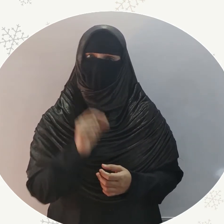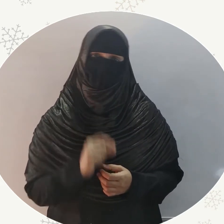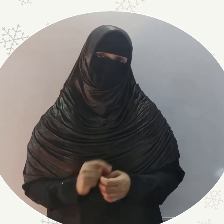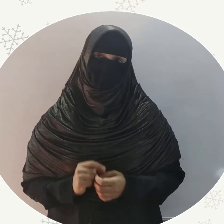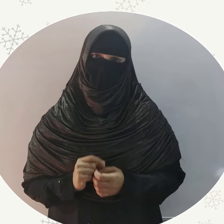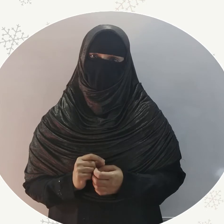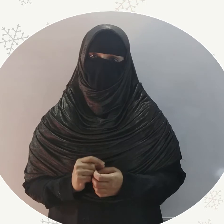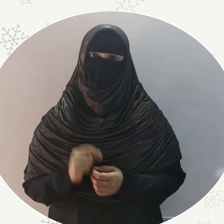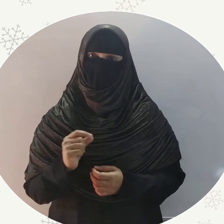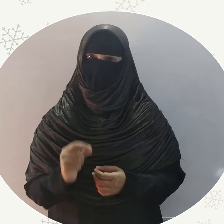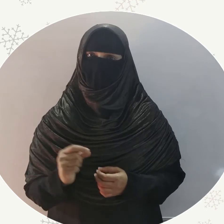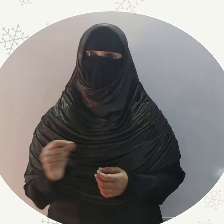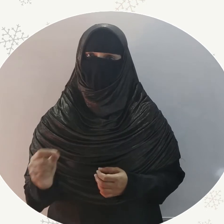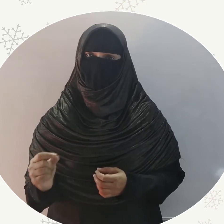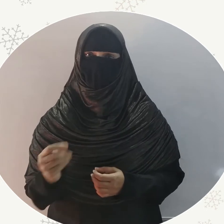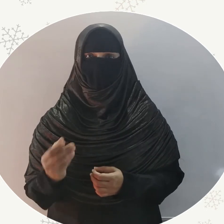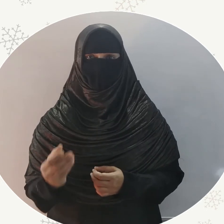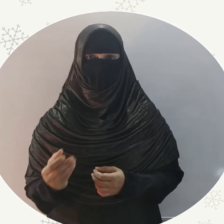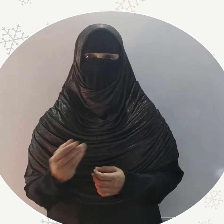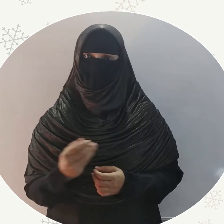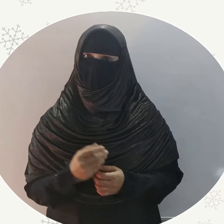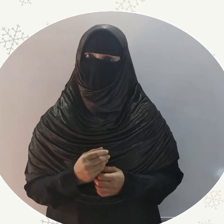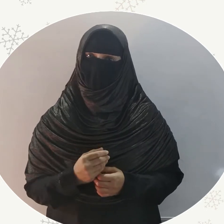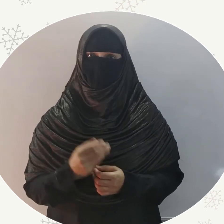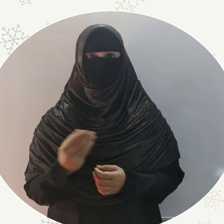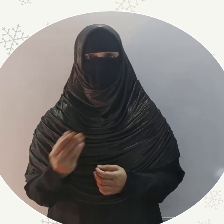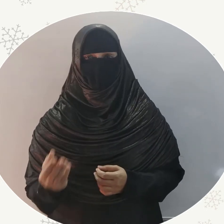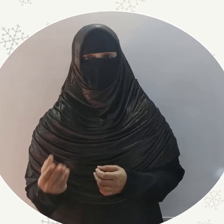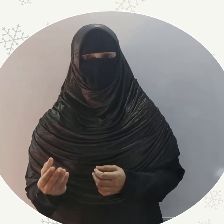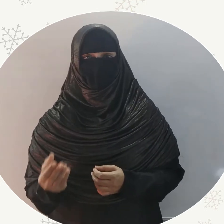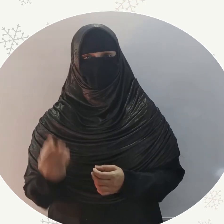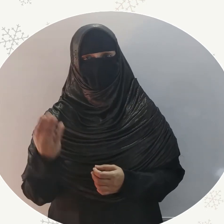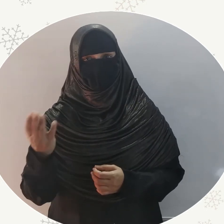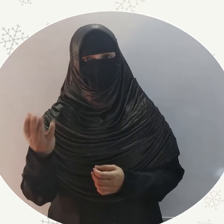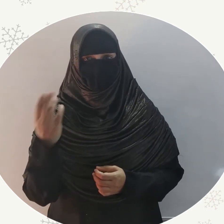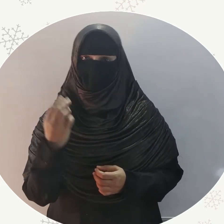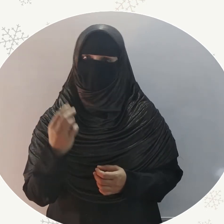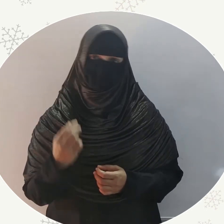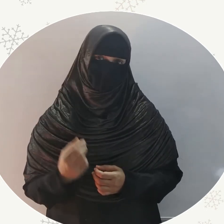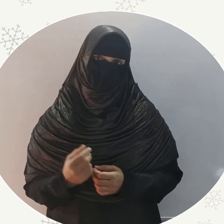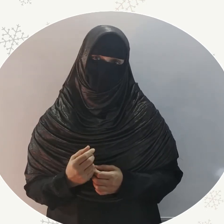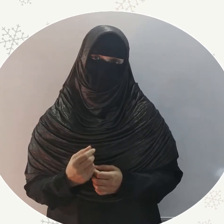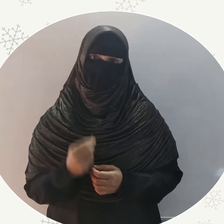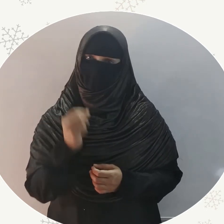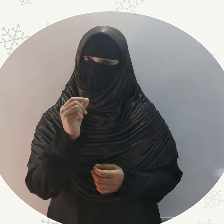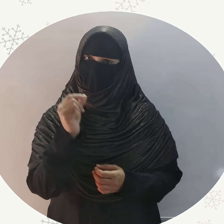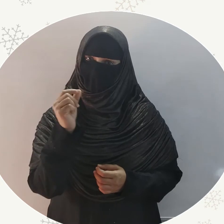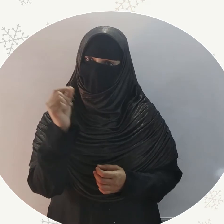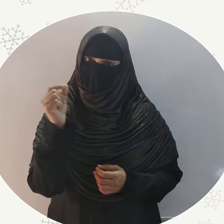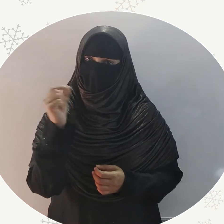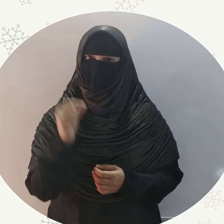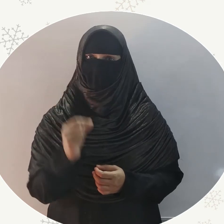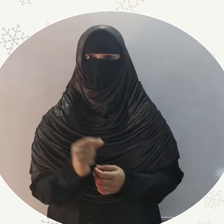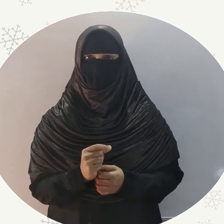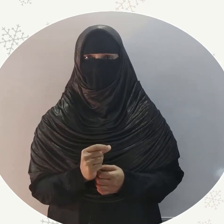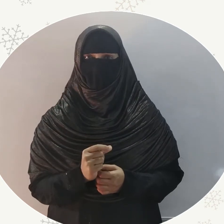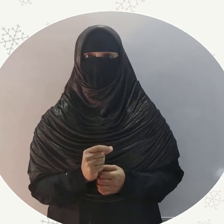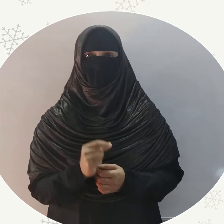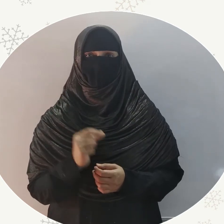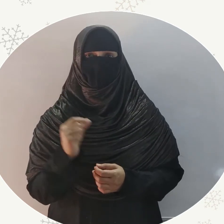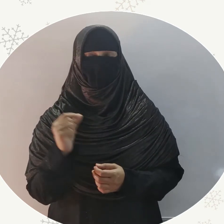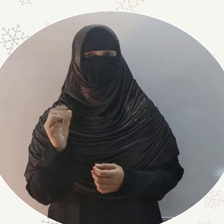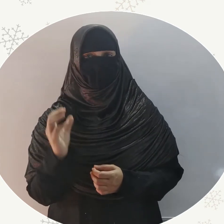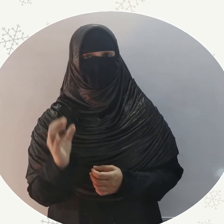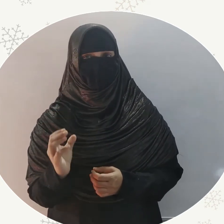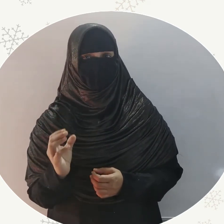പറയേണ്ടത്. ഐ ആം ഡീപ് ഇൻ ഡെറ്റ്. ഉച്ചരിച്ച് നോക്കൂ, പ്രൊനൗൺസ് ചെയ്ത് നോക്കൂ. വെറും കേട്ടിട്ട് കാര്യമില്ല. യു മേ നോട്ട് റിമെമ്പർ ദിസ് വേർഡ് ഫോർ എ